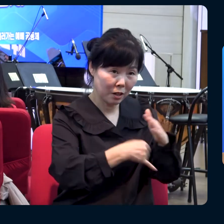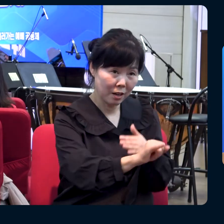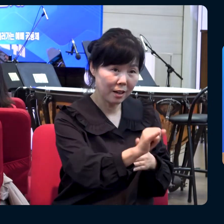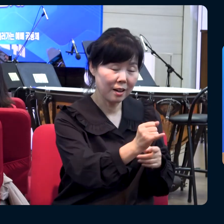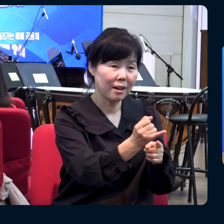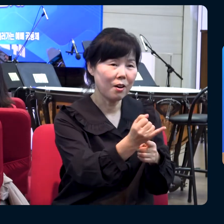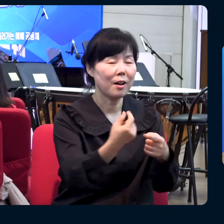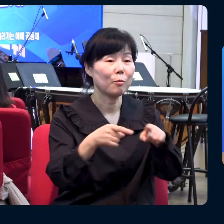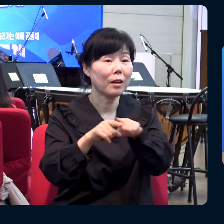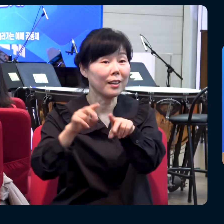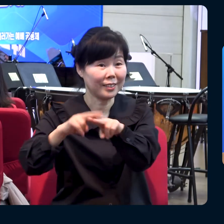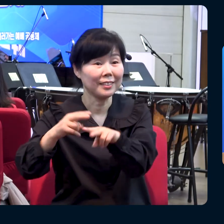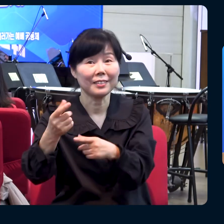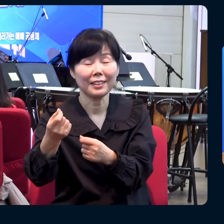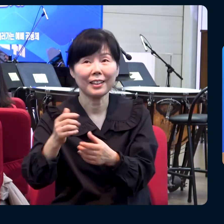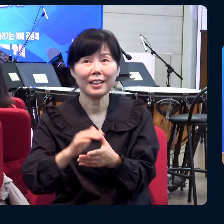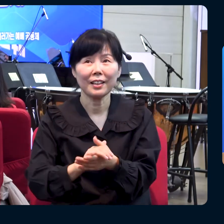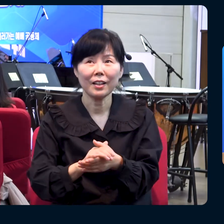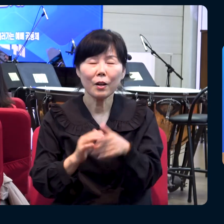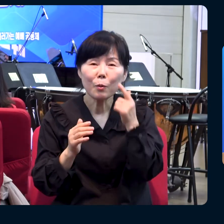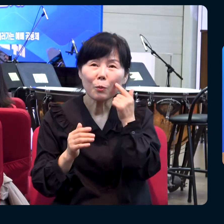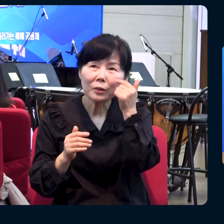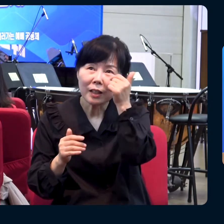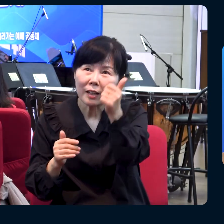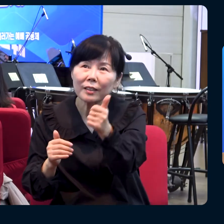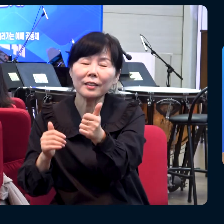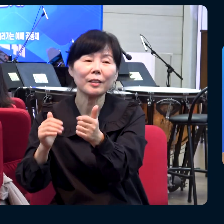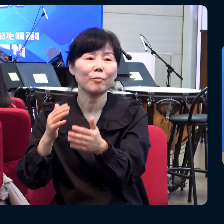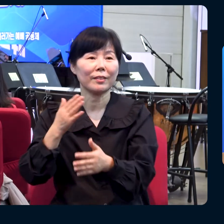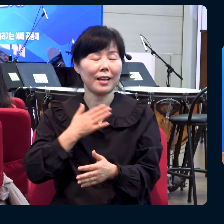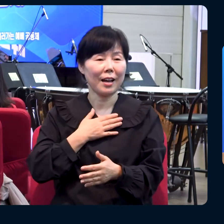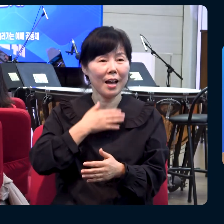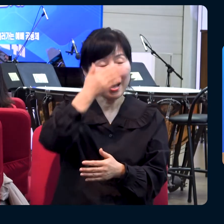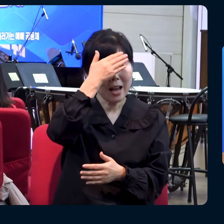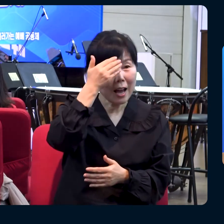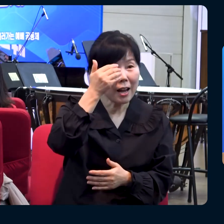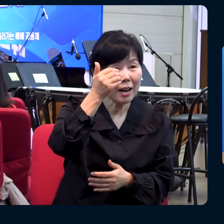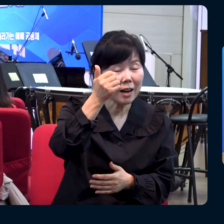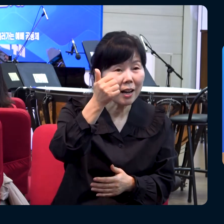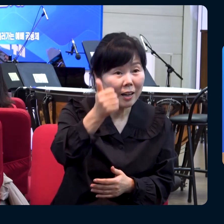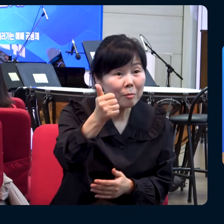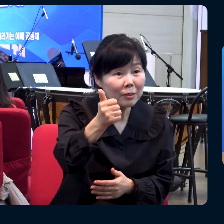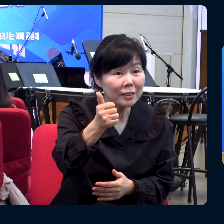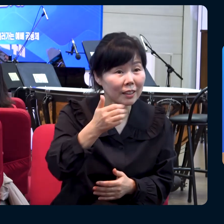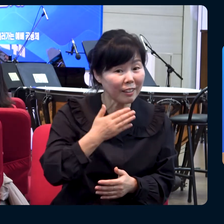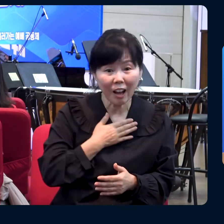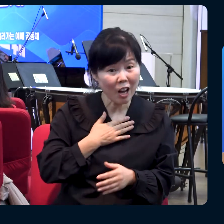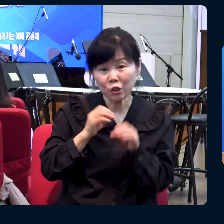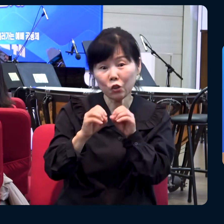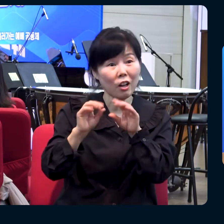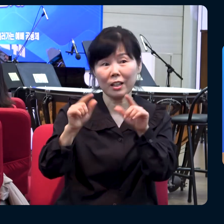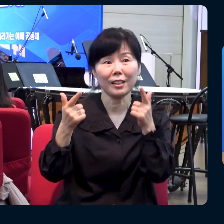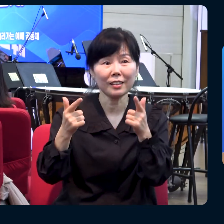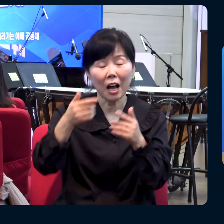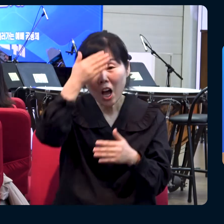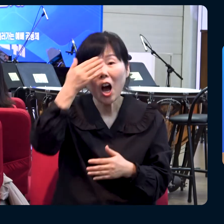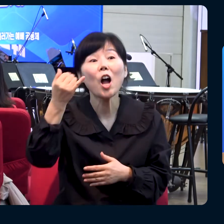할아버지까지 네가 전도했구나 그랬더니 목사님 할아버지는 제가 전도한 게 아니라 할머니가 전도하셨어요.